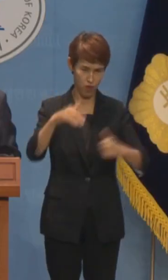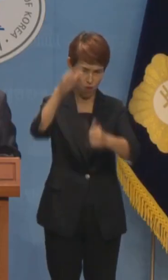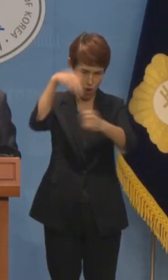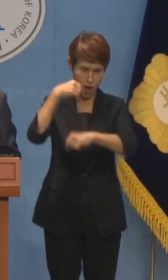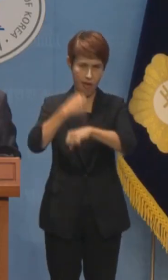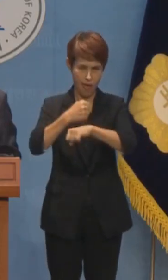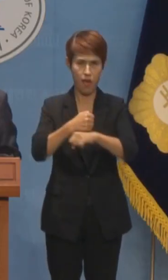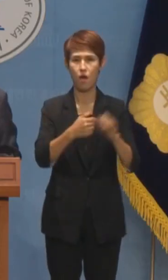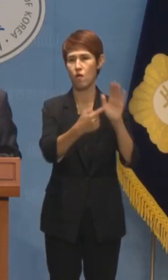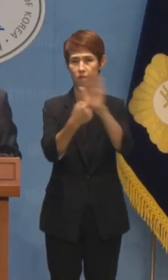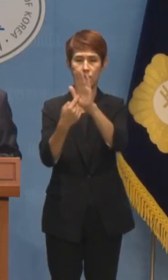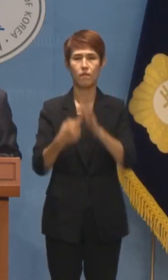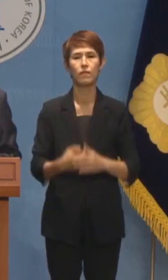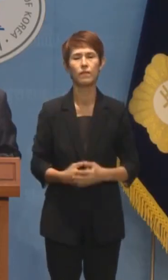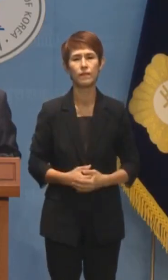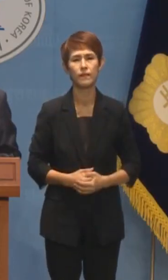않습니다.